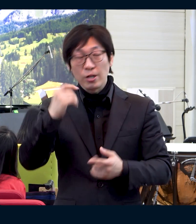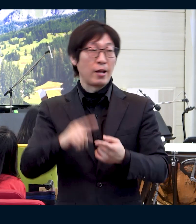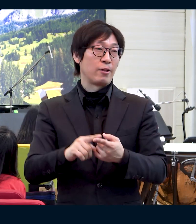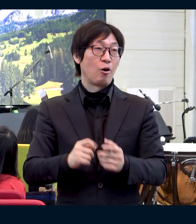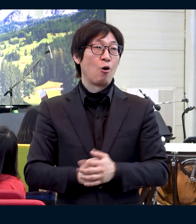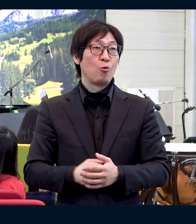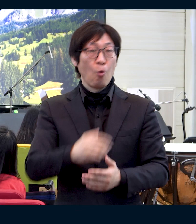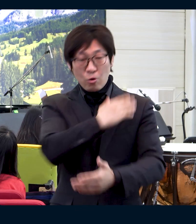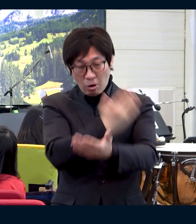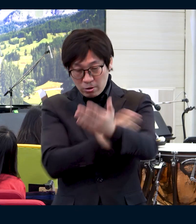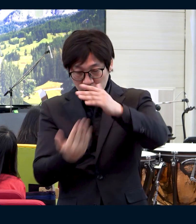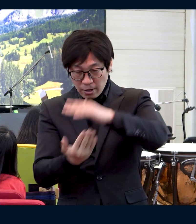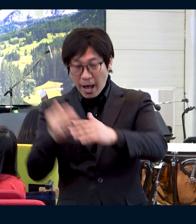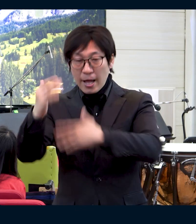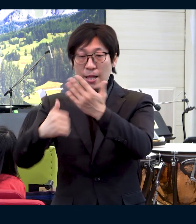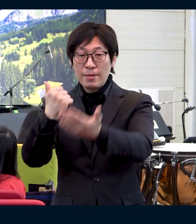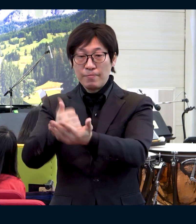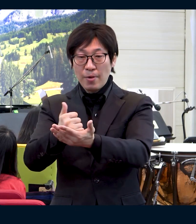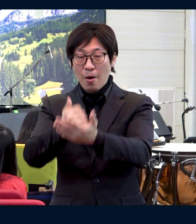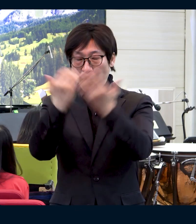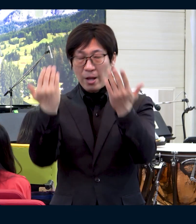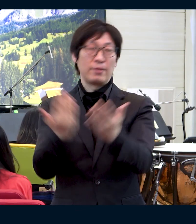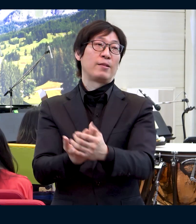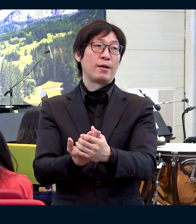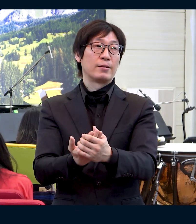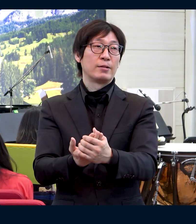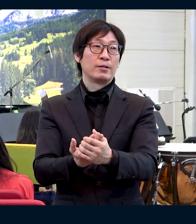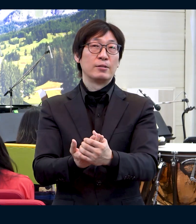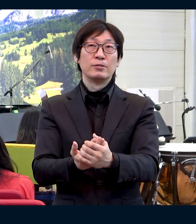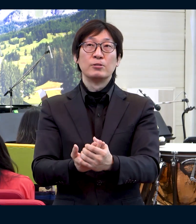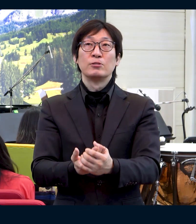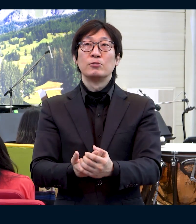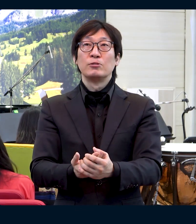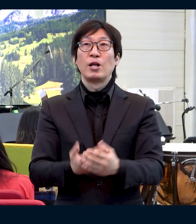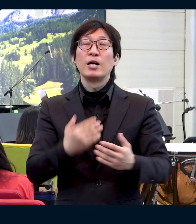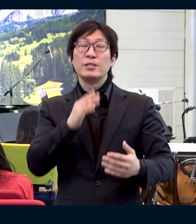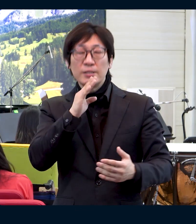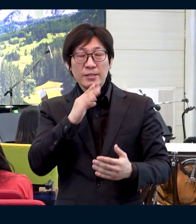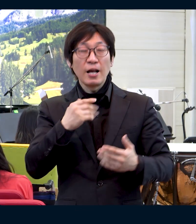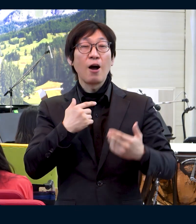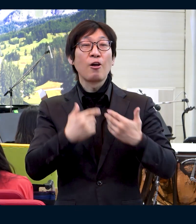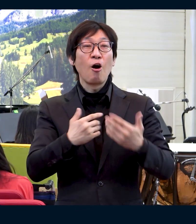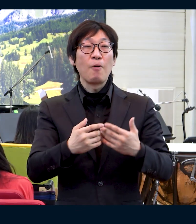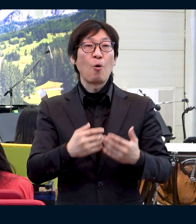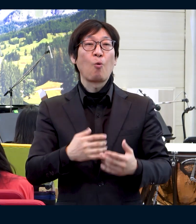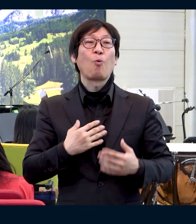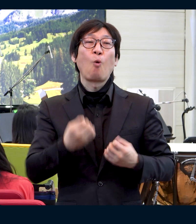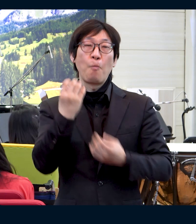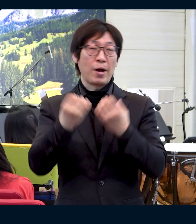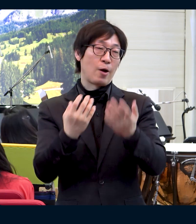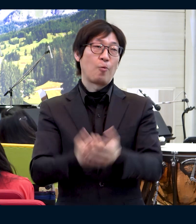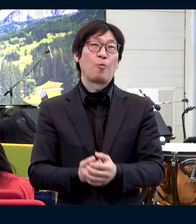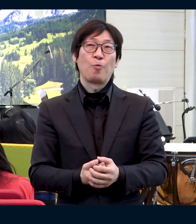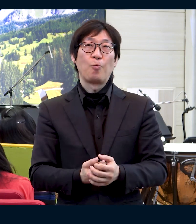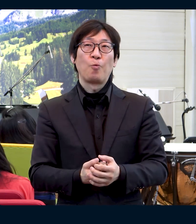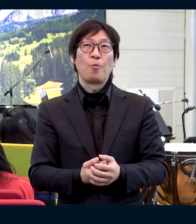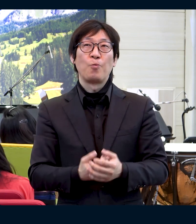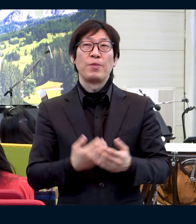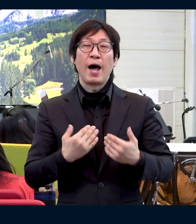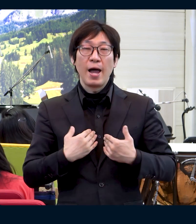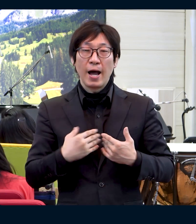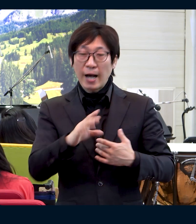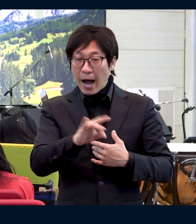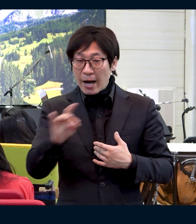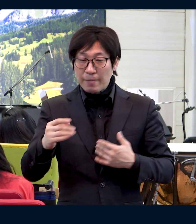체험하고, 또 전능하신 하나님의 그 완전하심과 크심이 어떠한지 내가 정말 체험하고 고백하고, 때로는 나의